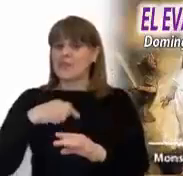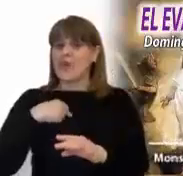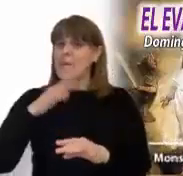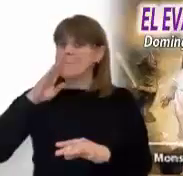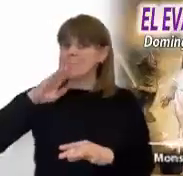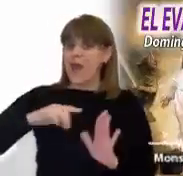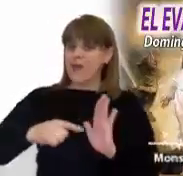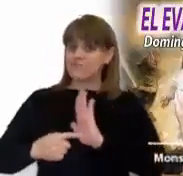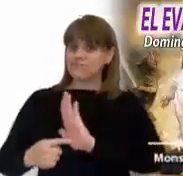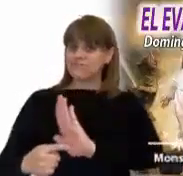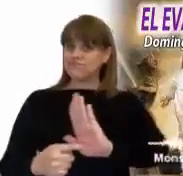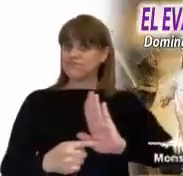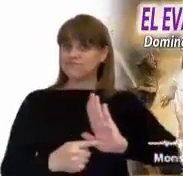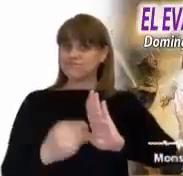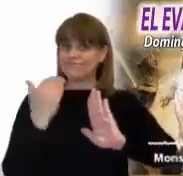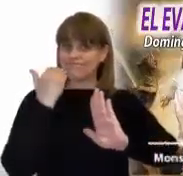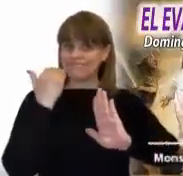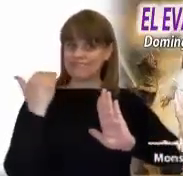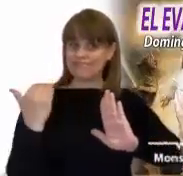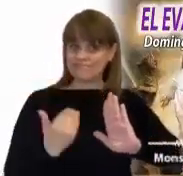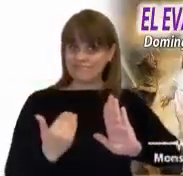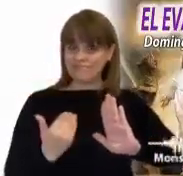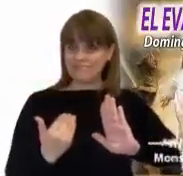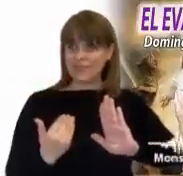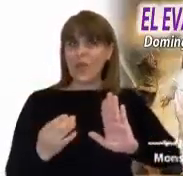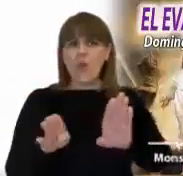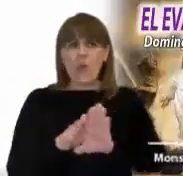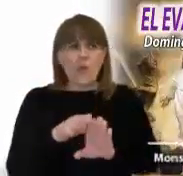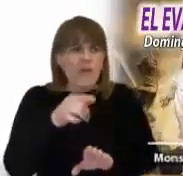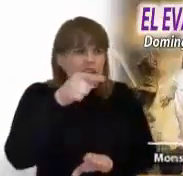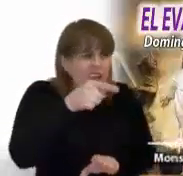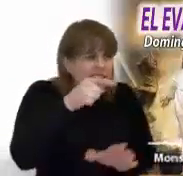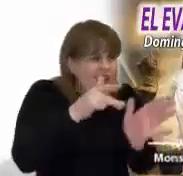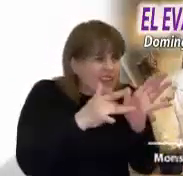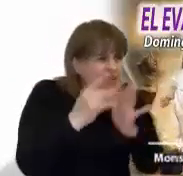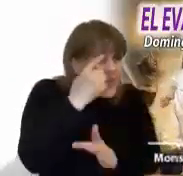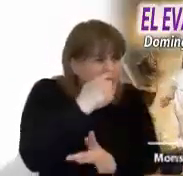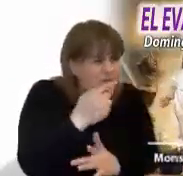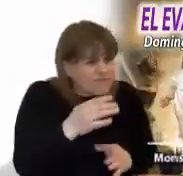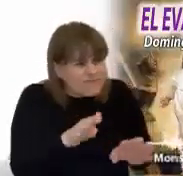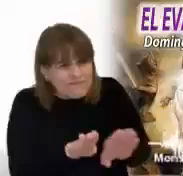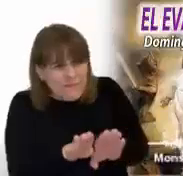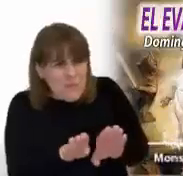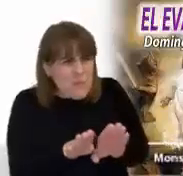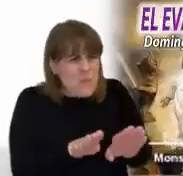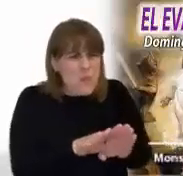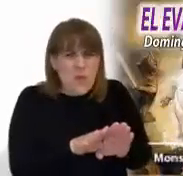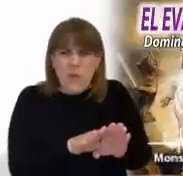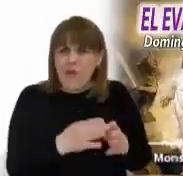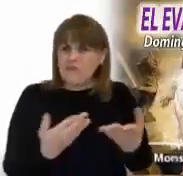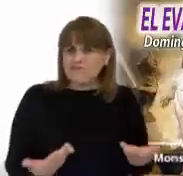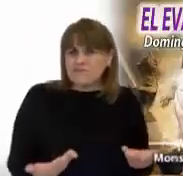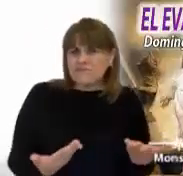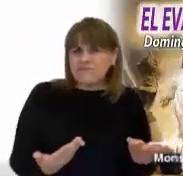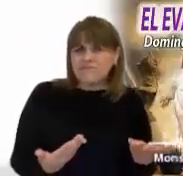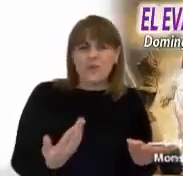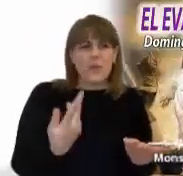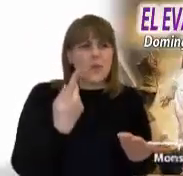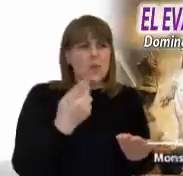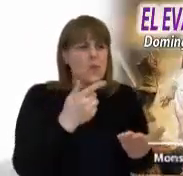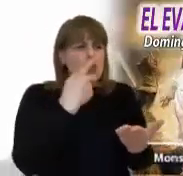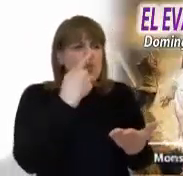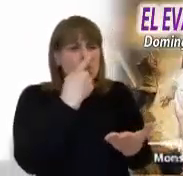los demás, y que será difícil reconocer el rostro de Jesús en esa caricatura de rostro